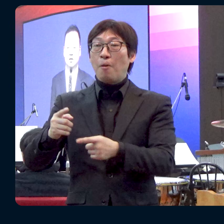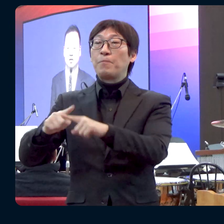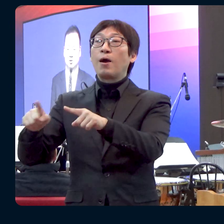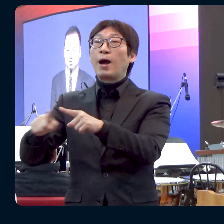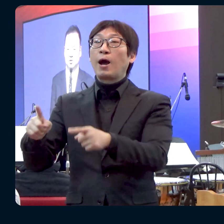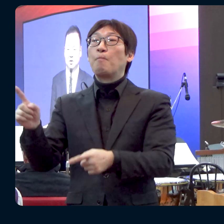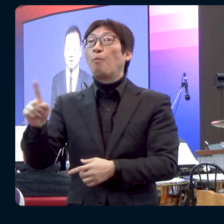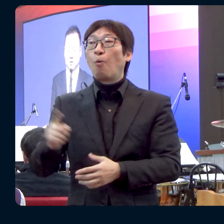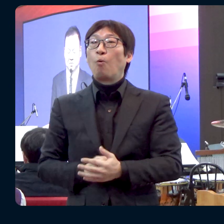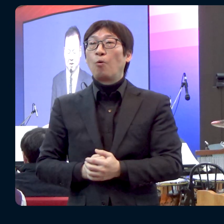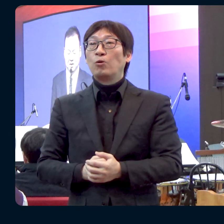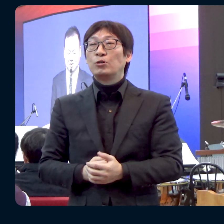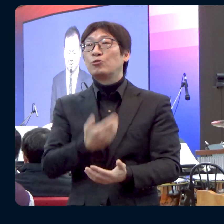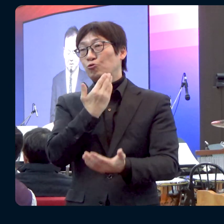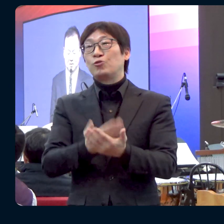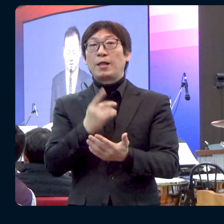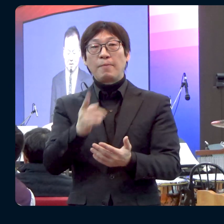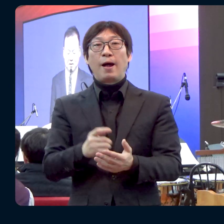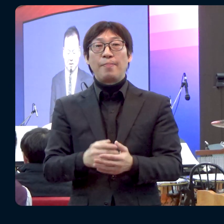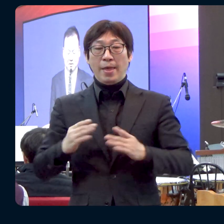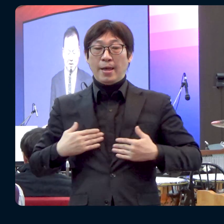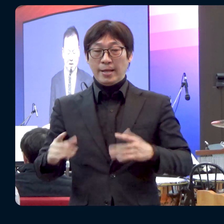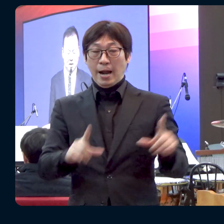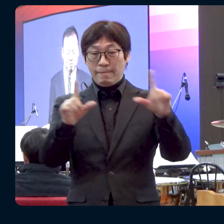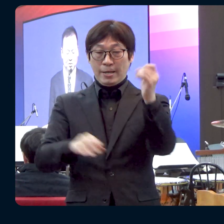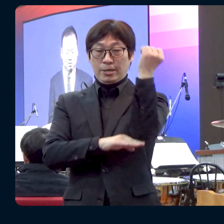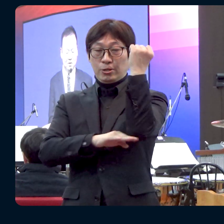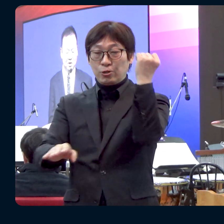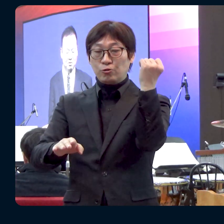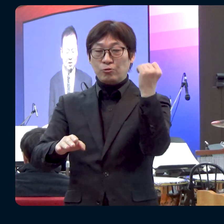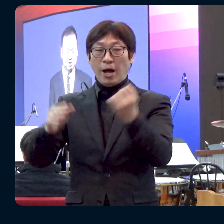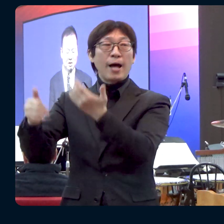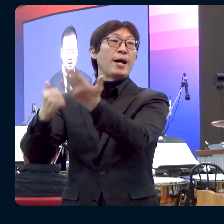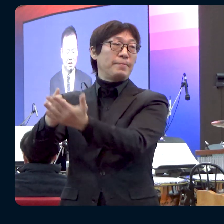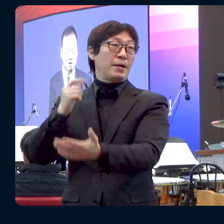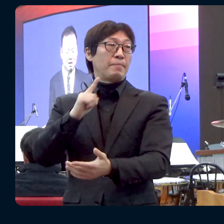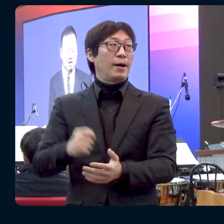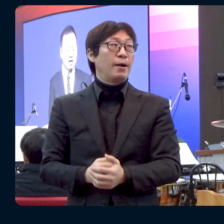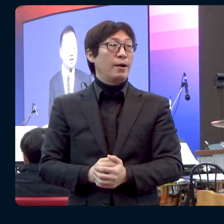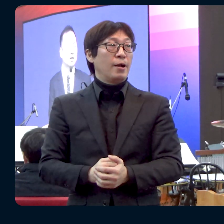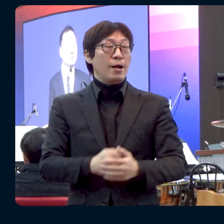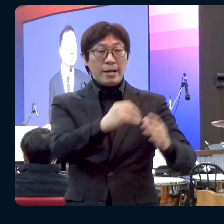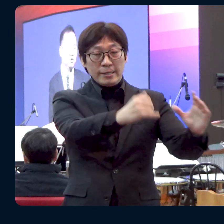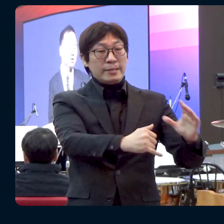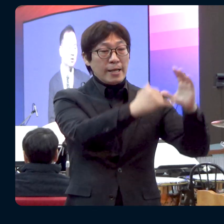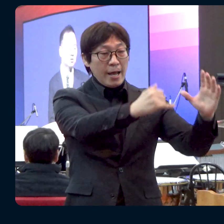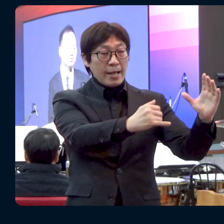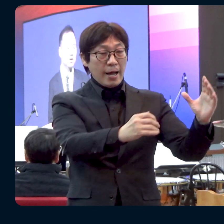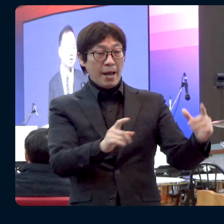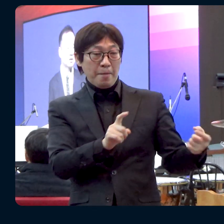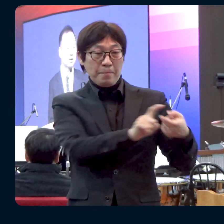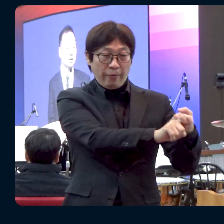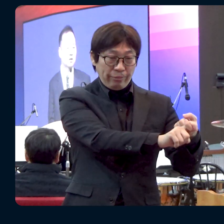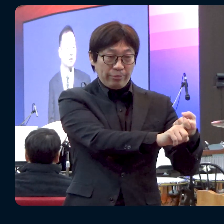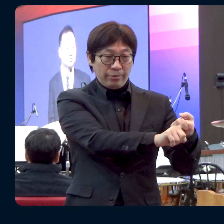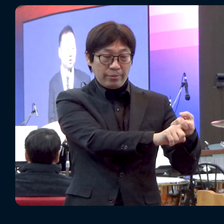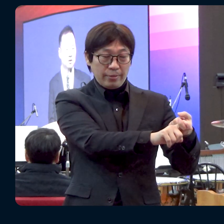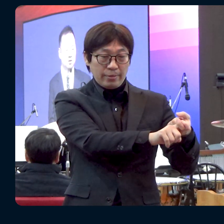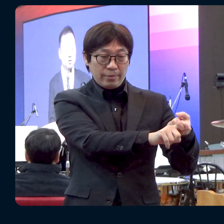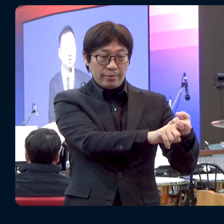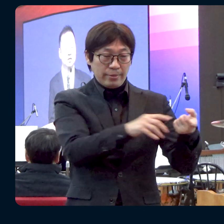우리의 삶의 기준이 되어야 합니다. 세상을 내 편으로 삼기 위한 처신이 아니라 하나님의 편에 서기